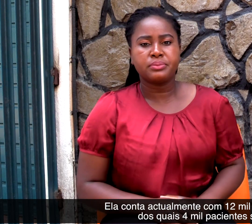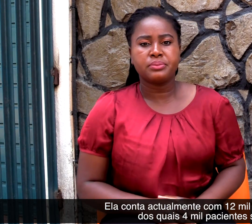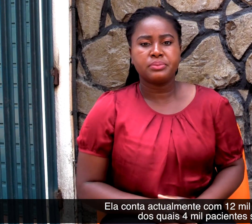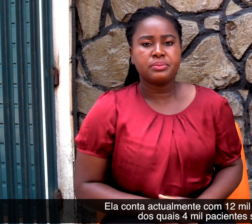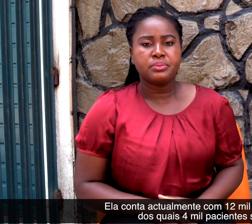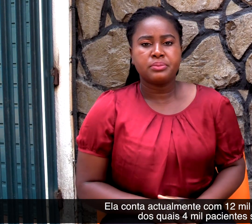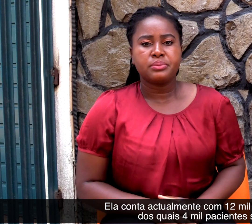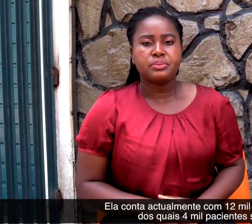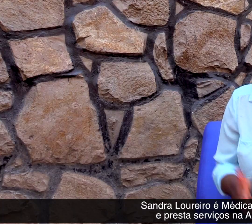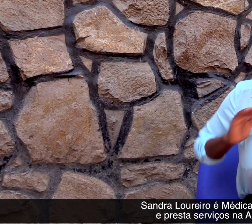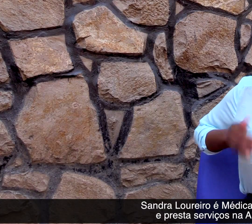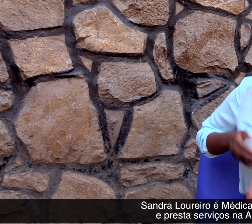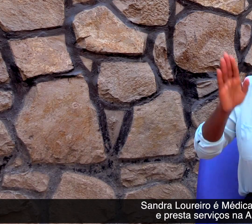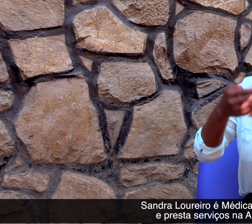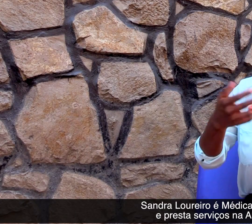são ativos.